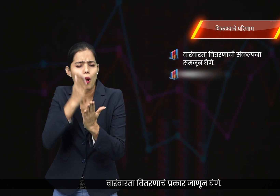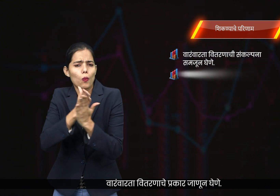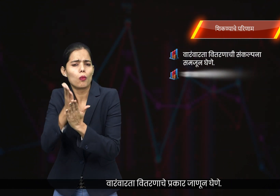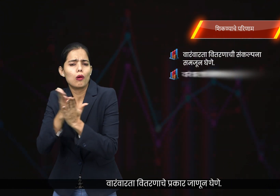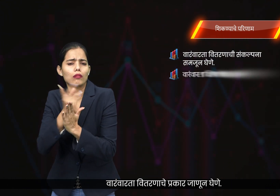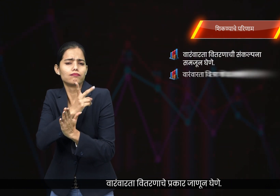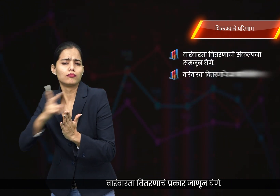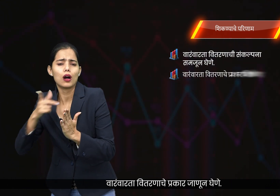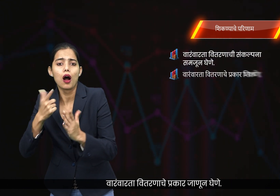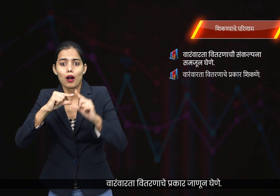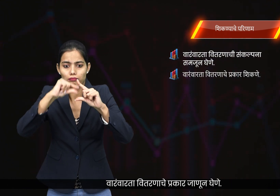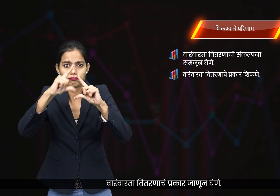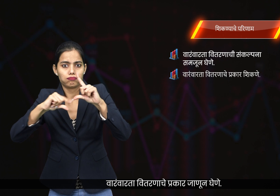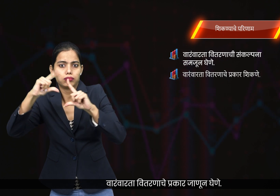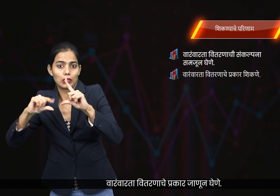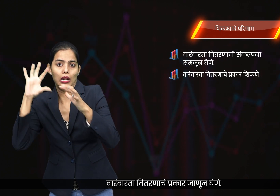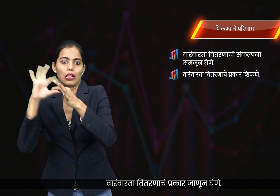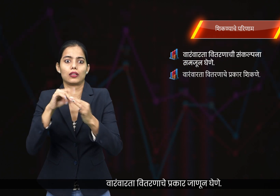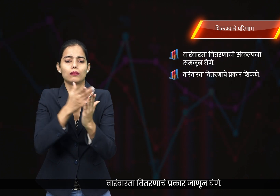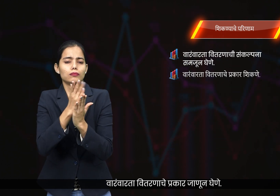वारंवारता वितरणाचे प्रकार समजून घेणे।